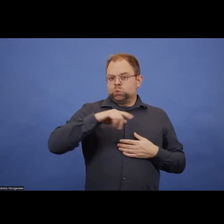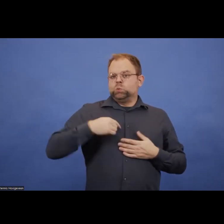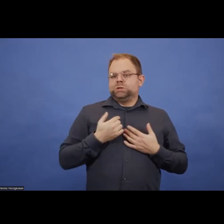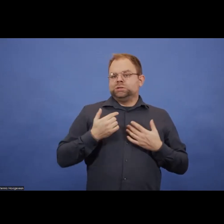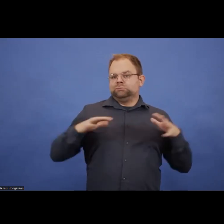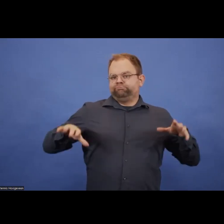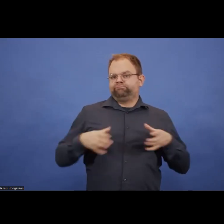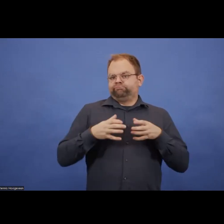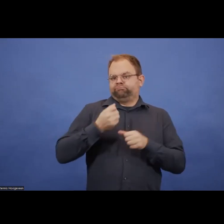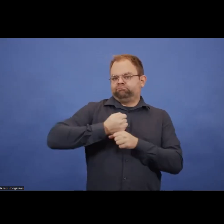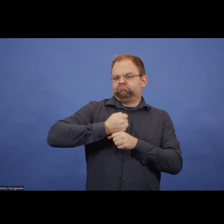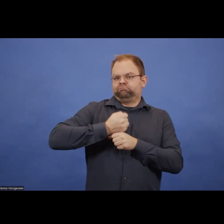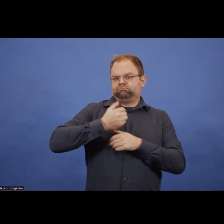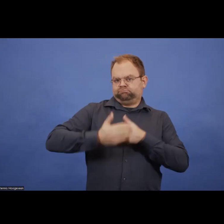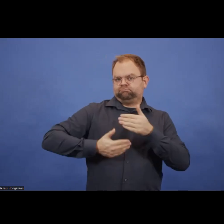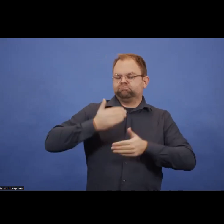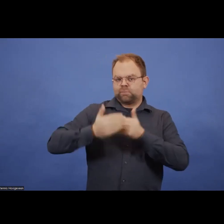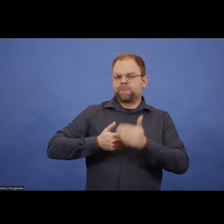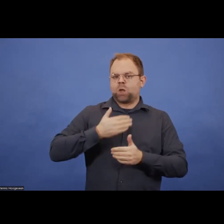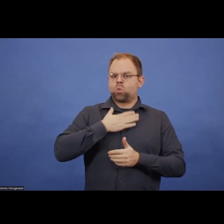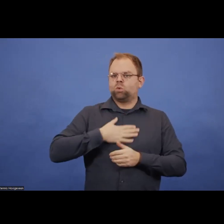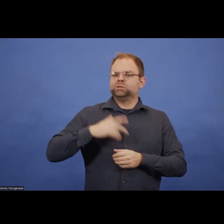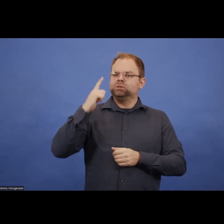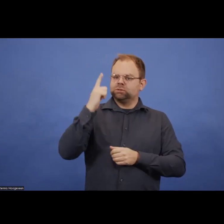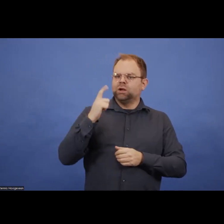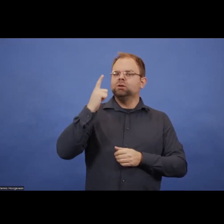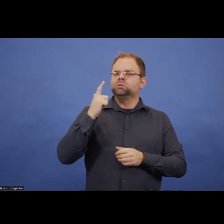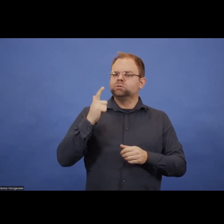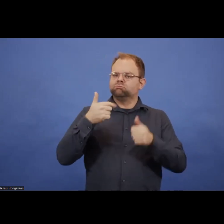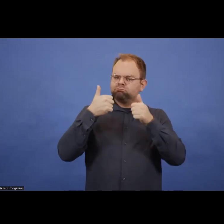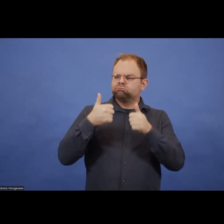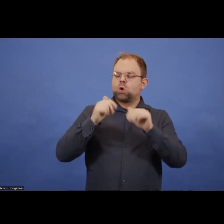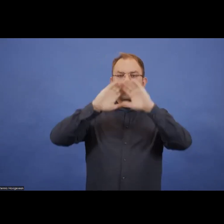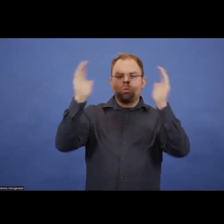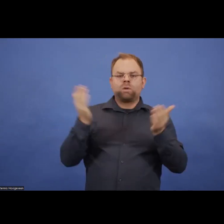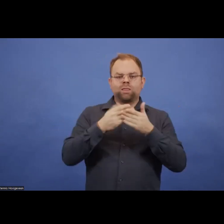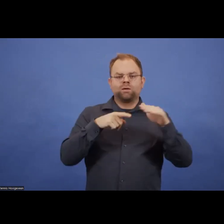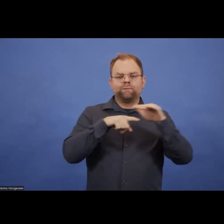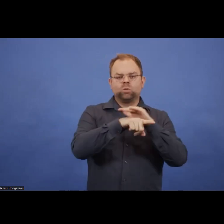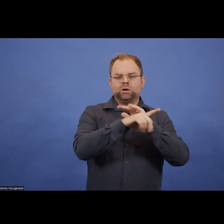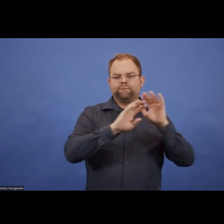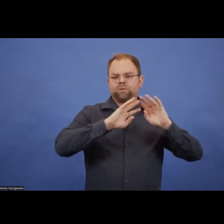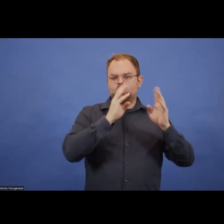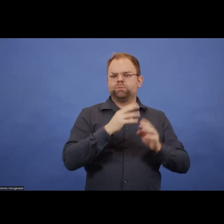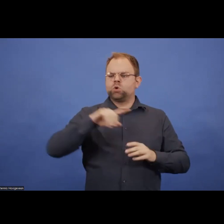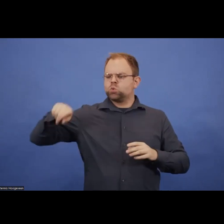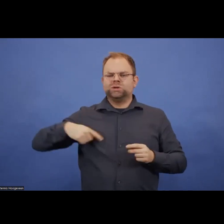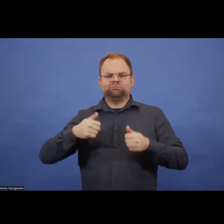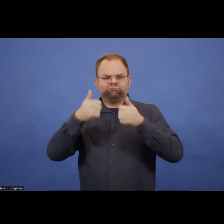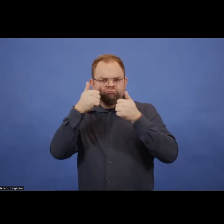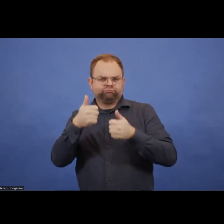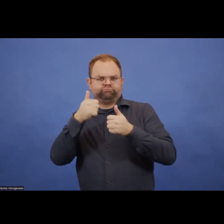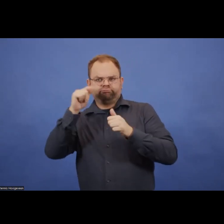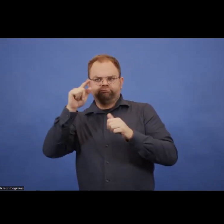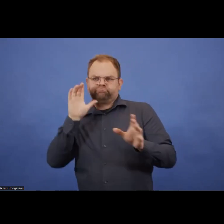trabajo para apoyar la participación significativa en el Foro Global de los Refugiados, y tal